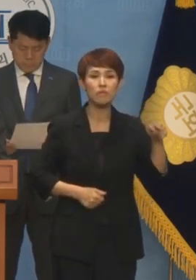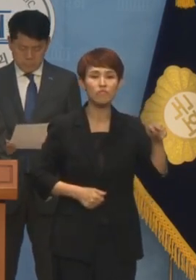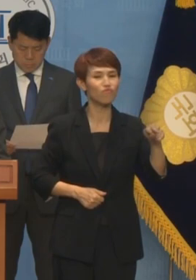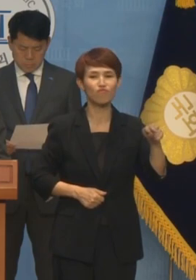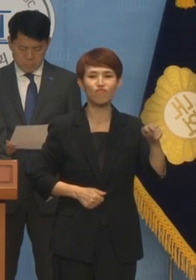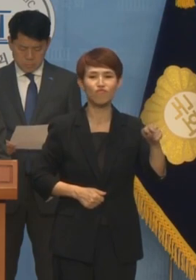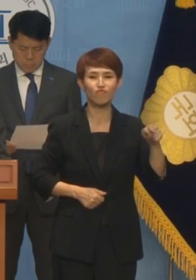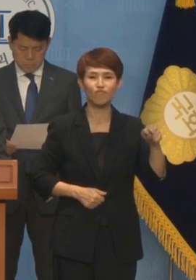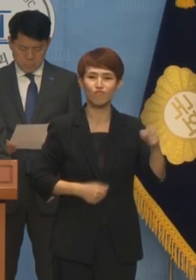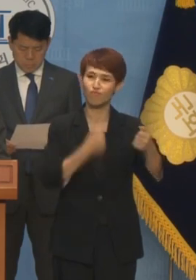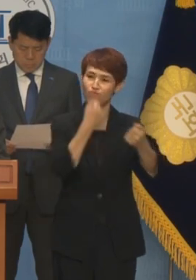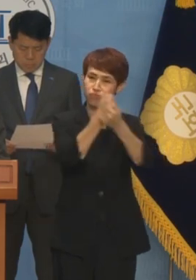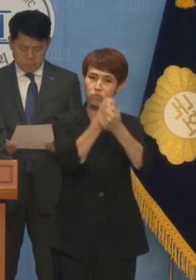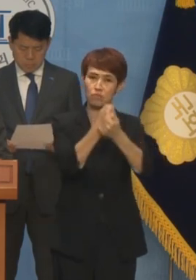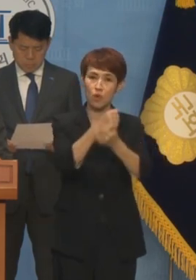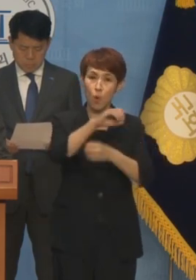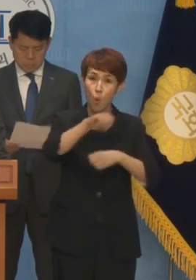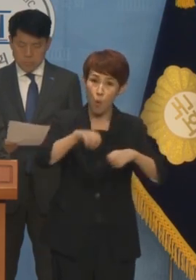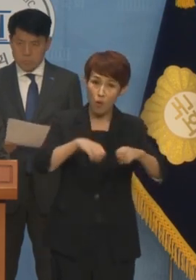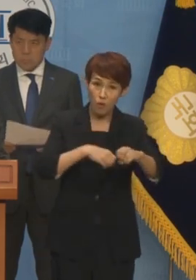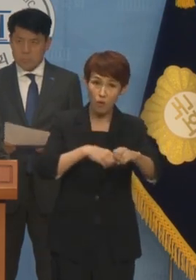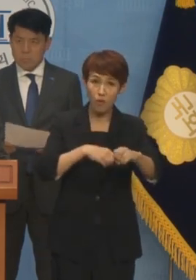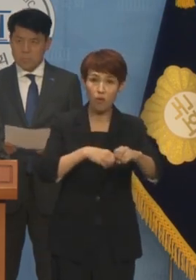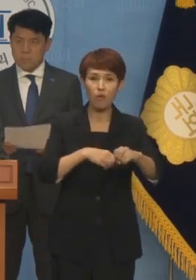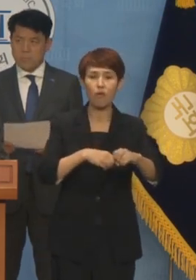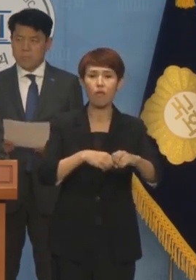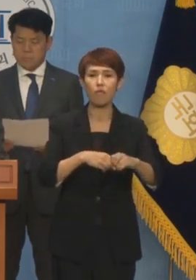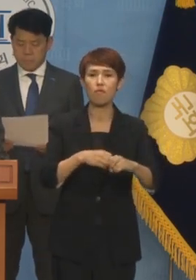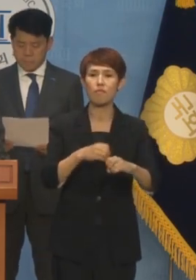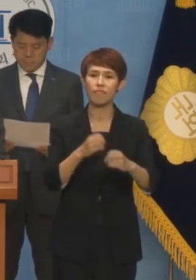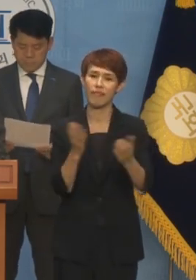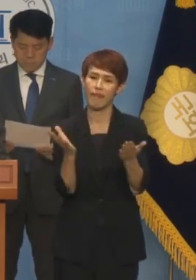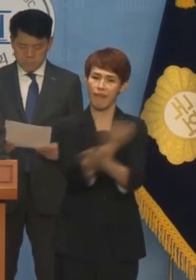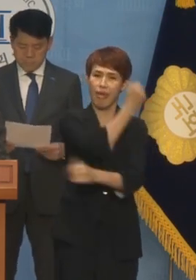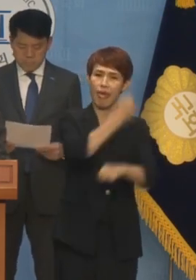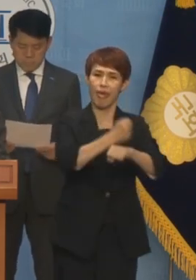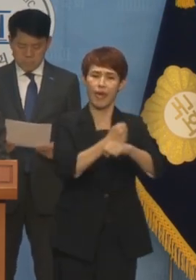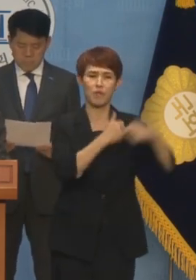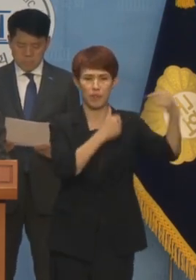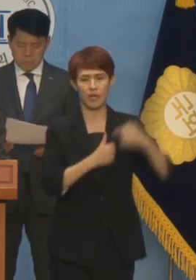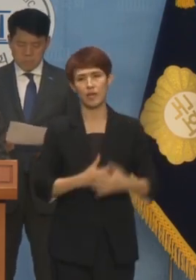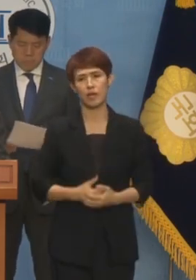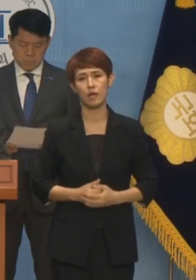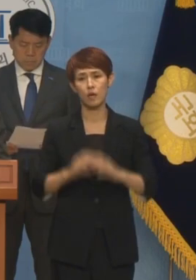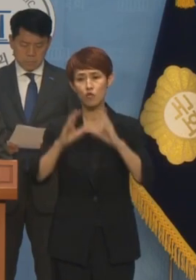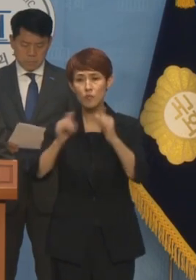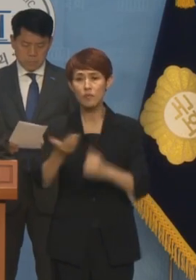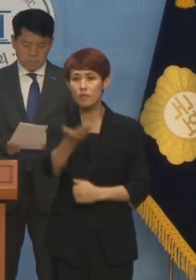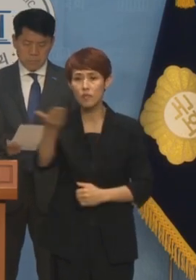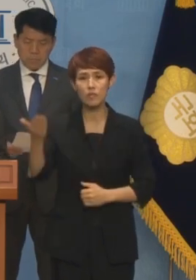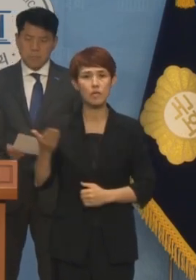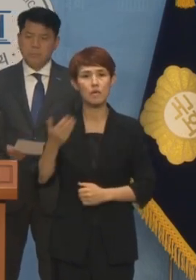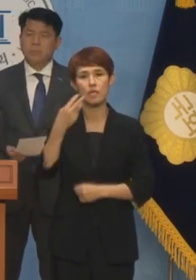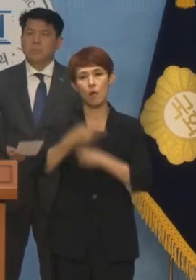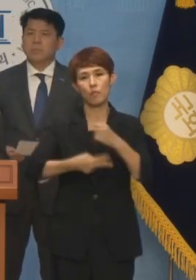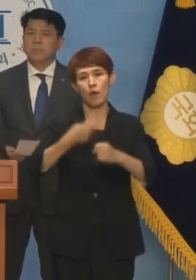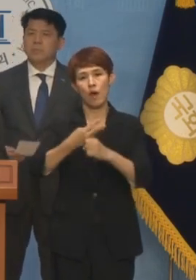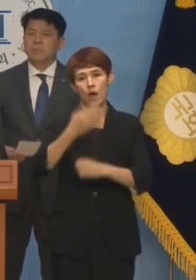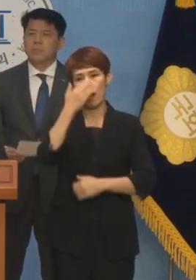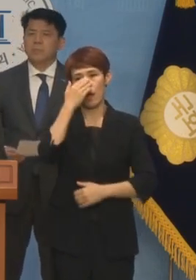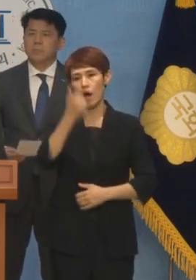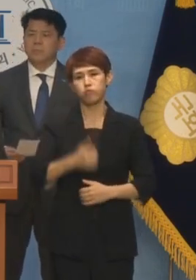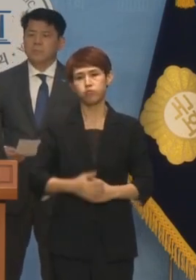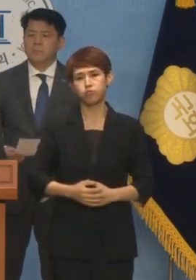성이 차지 않으니 우물을 통째로 내놓으라고 하고 있습니다. 그러니 국민들께서 3년은 너무